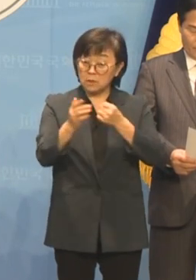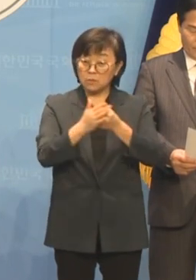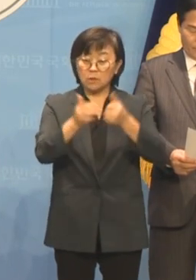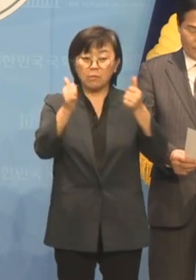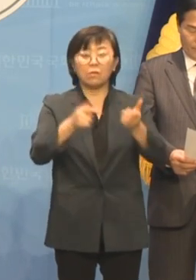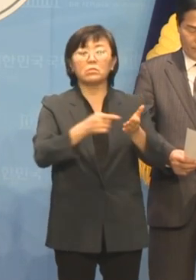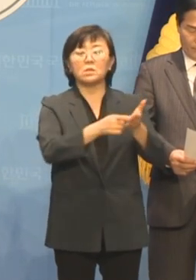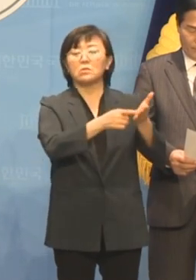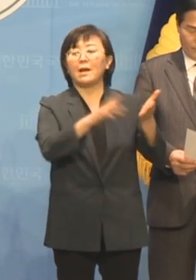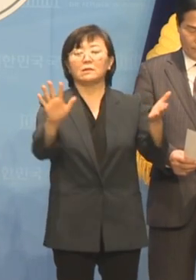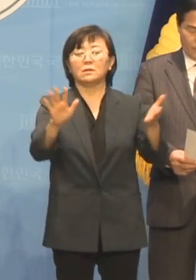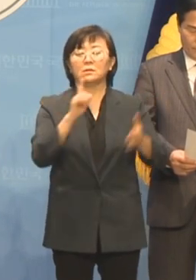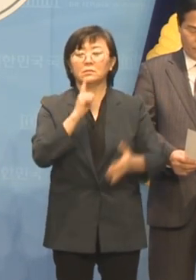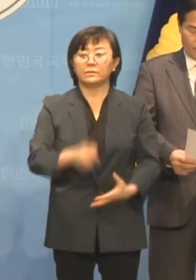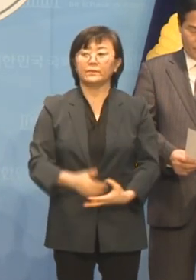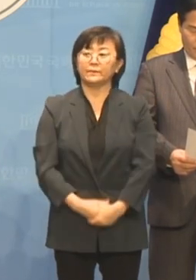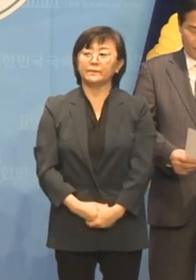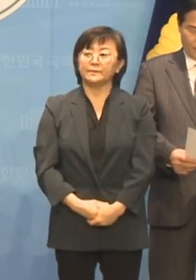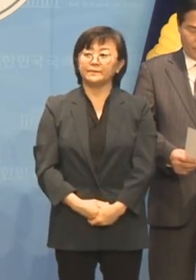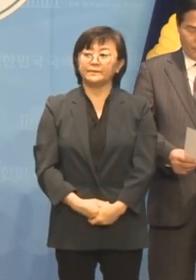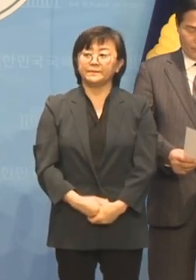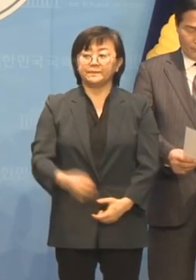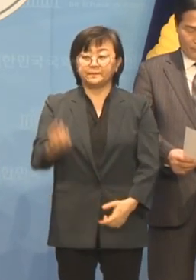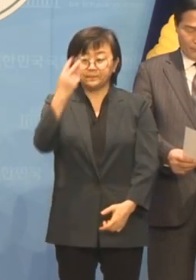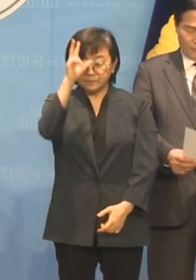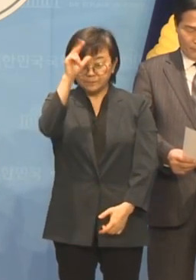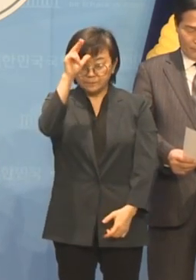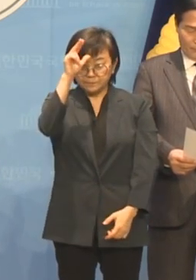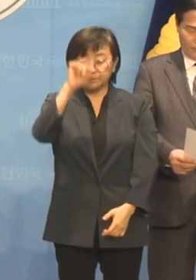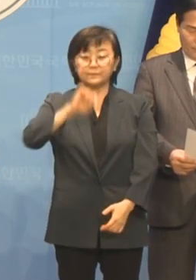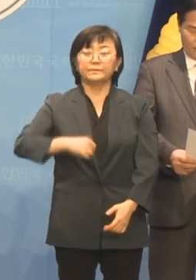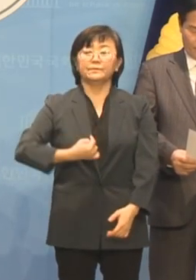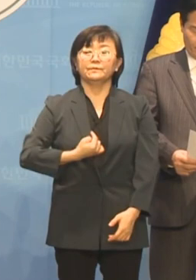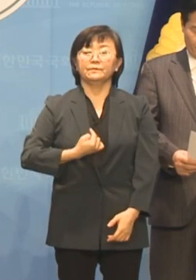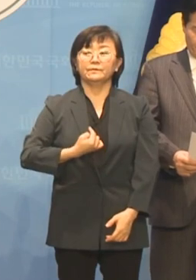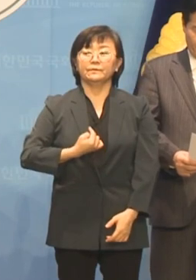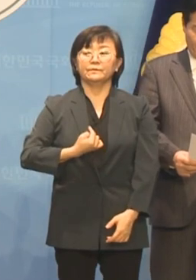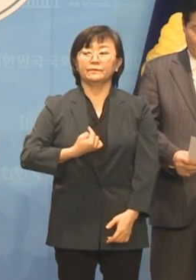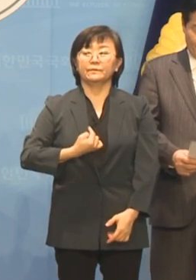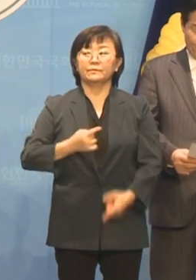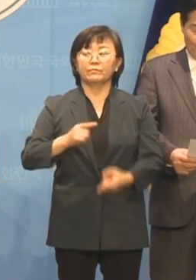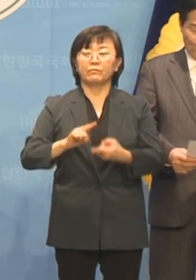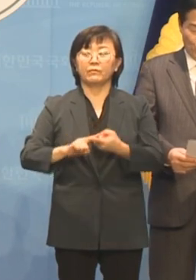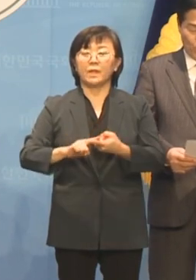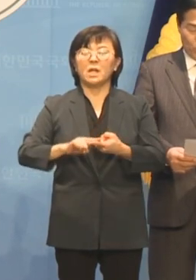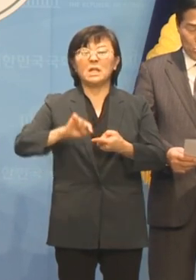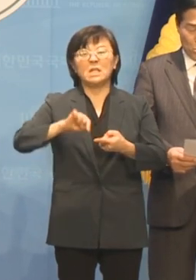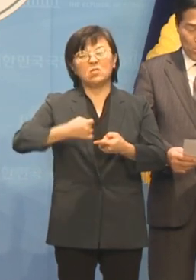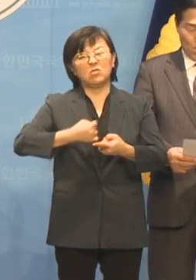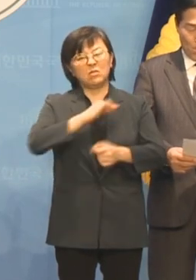기소되지 않은 자입니다. 검찰은 스스로 자정 능력을 잃었습니다.